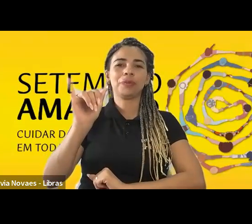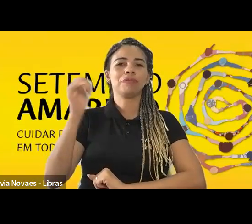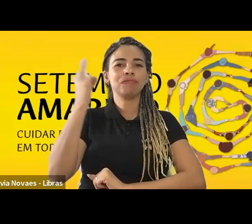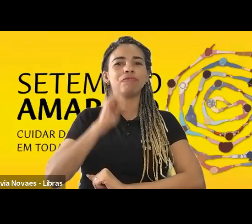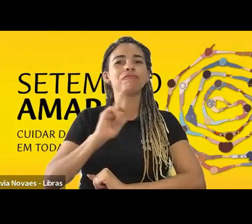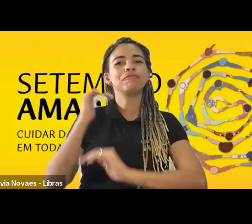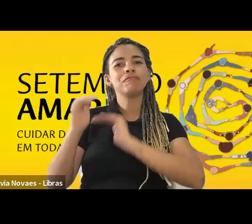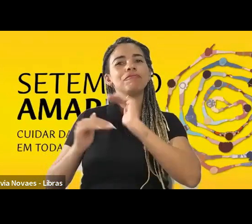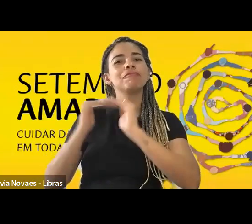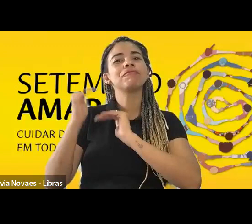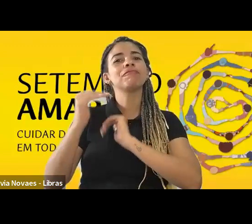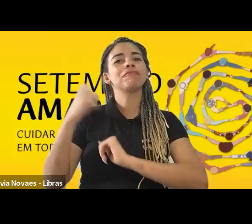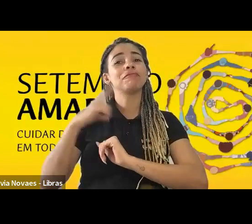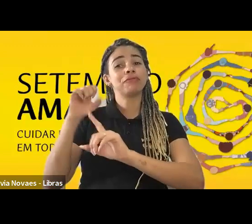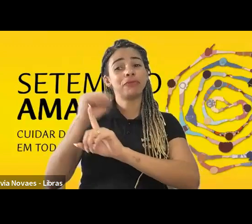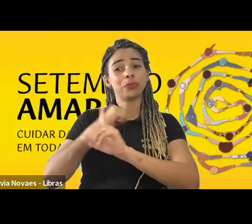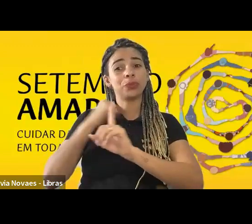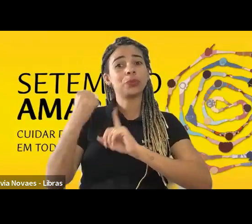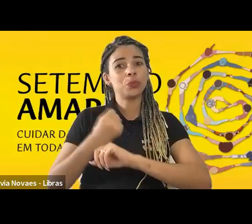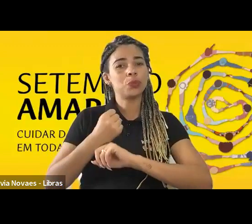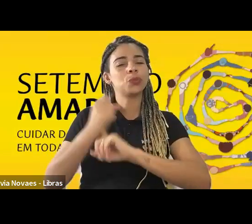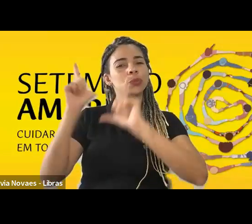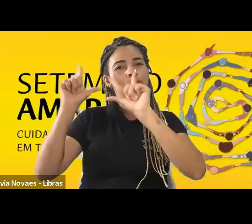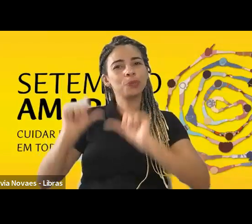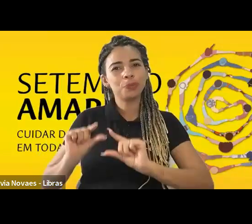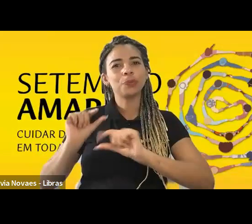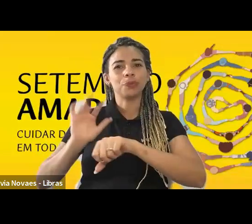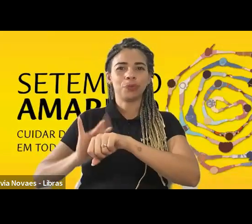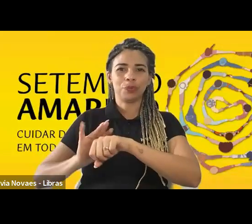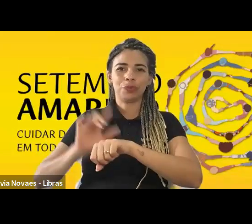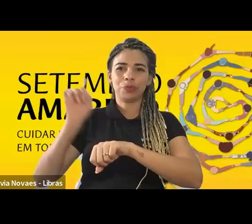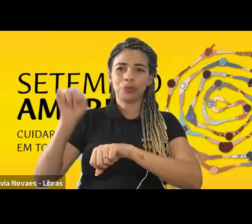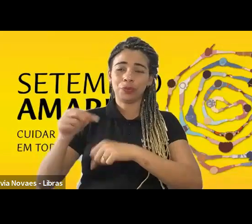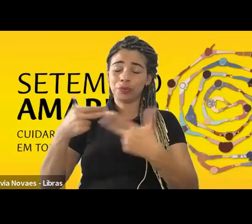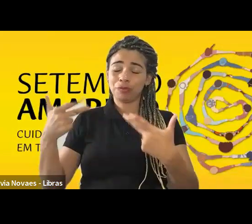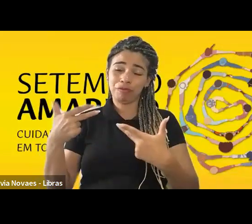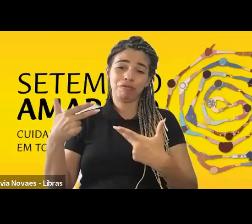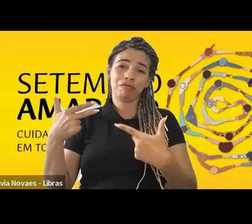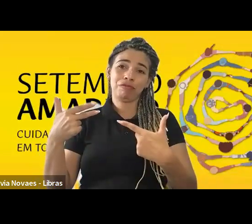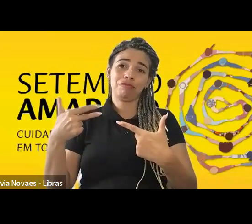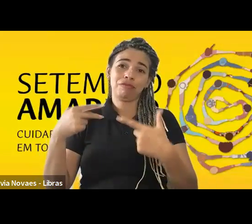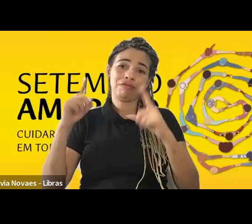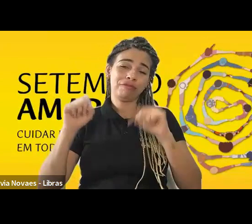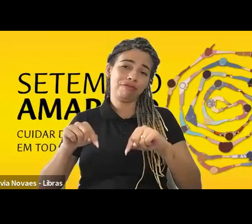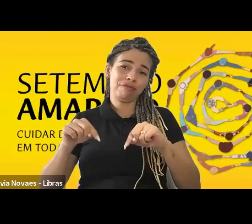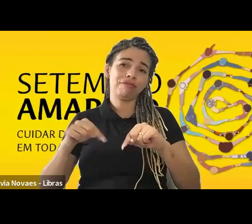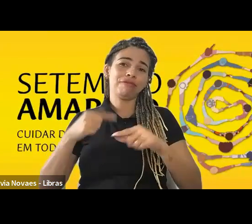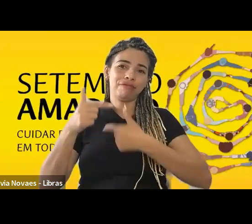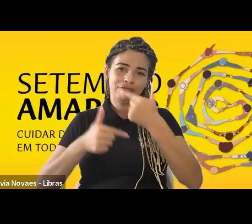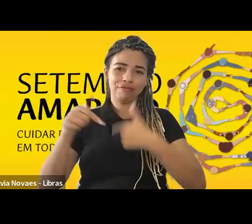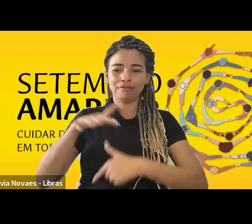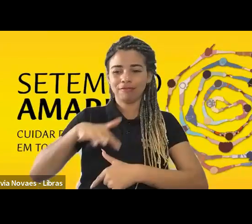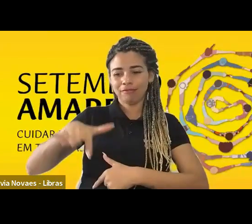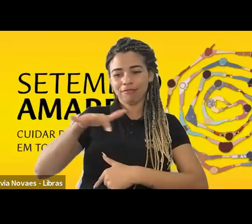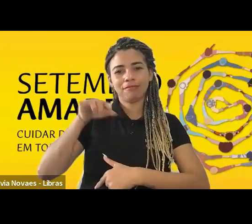construir uma sociedade menos adoecida, que é um fator que, para a gente que trabalha no campo, é